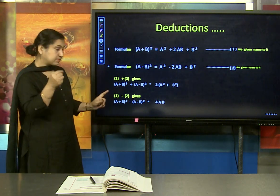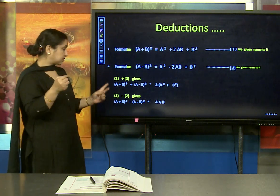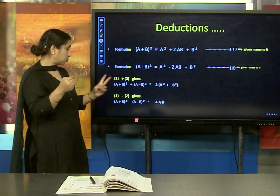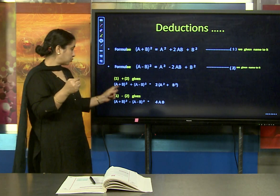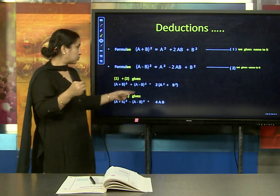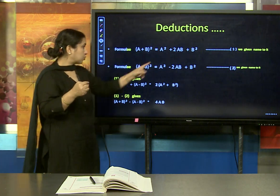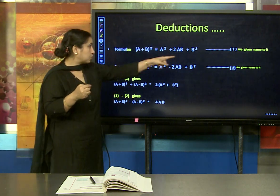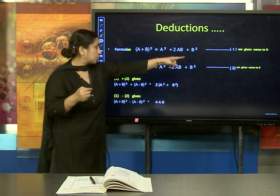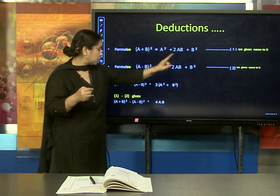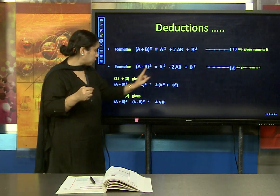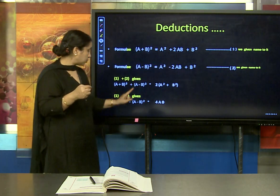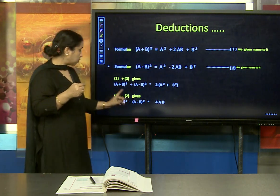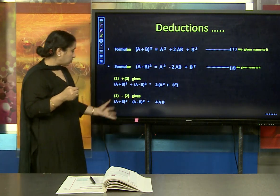गया चौथा फार्मूला।